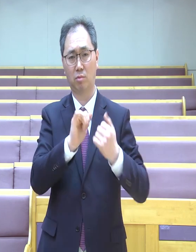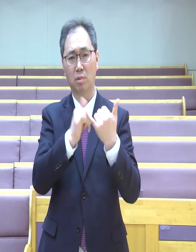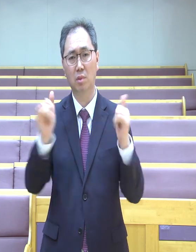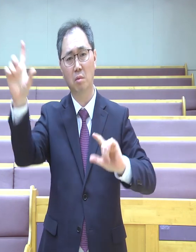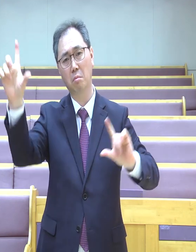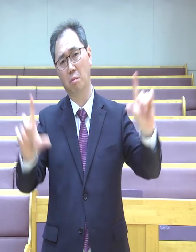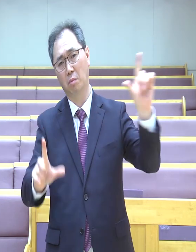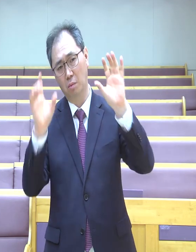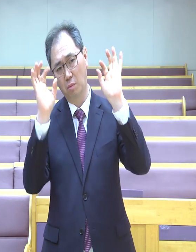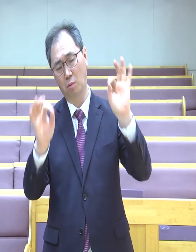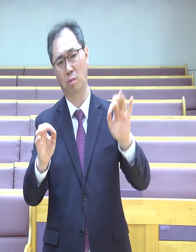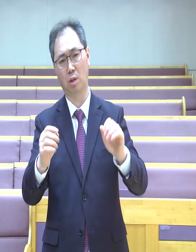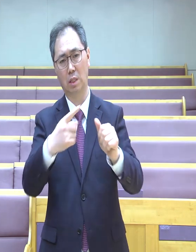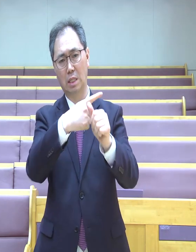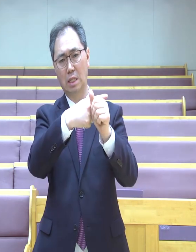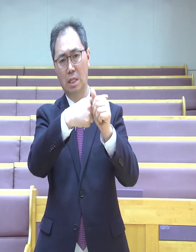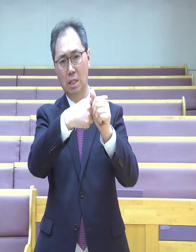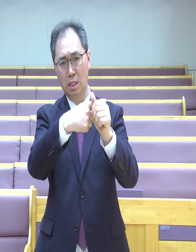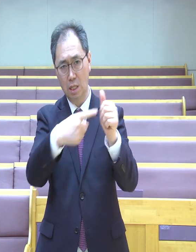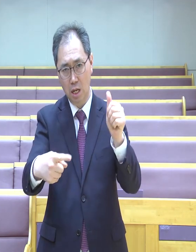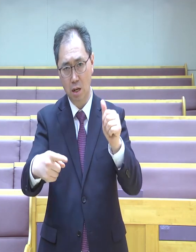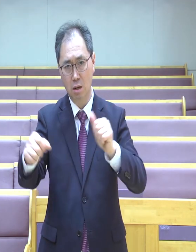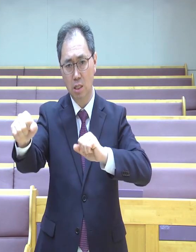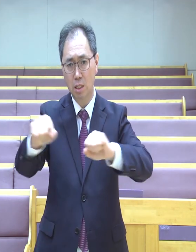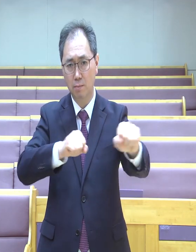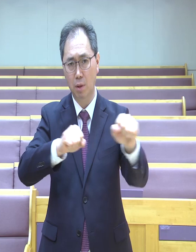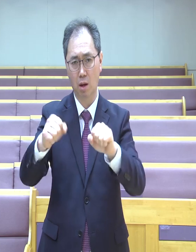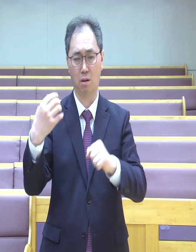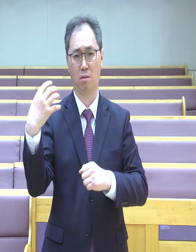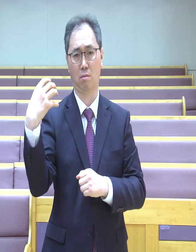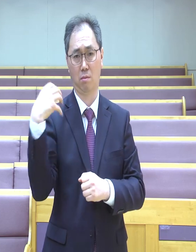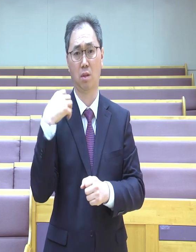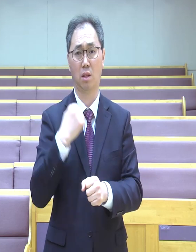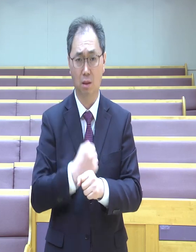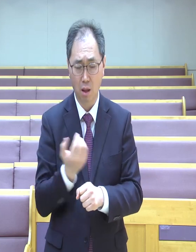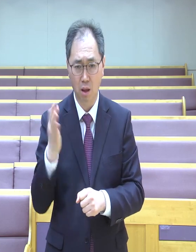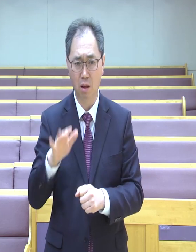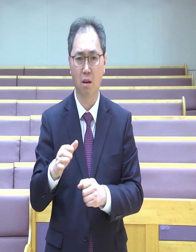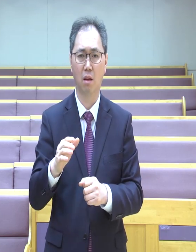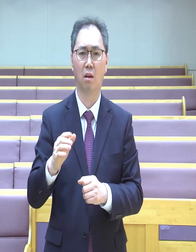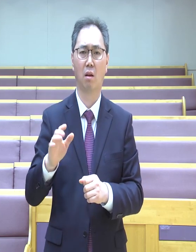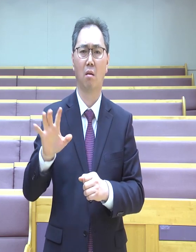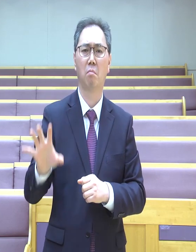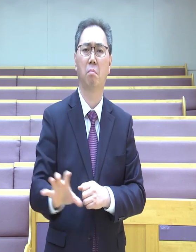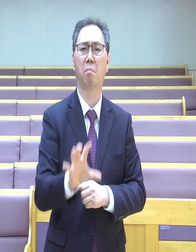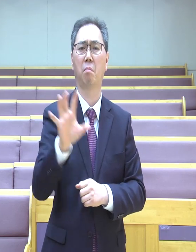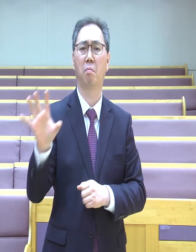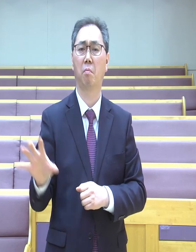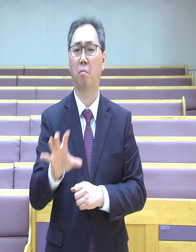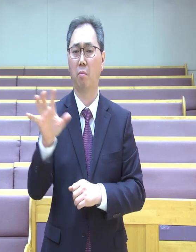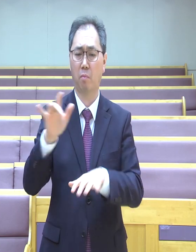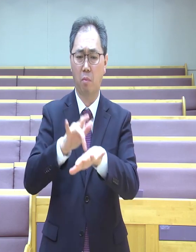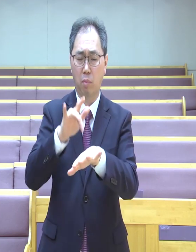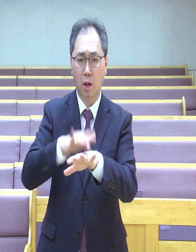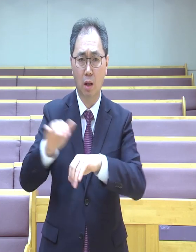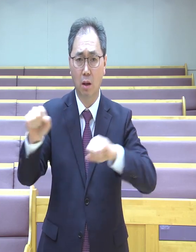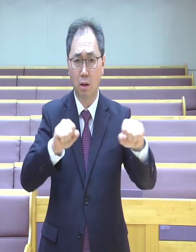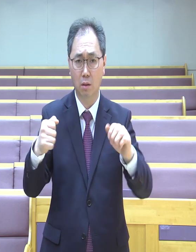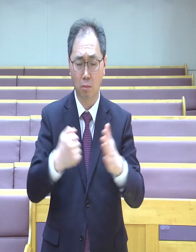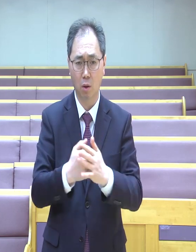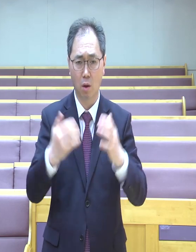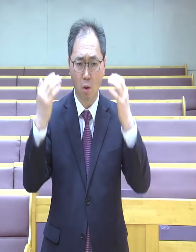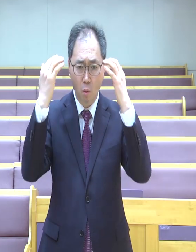하나의 업무였습니다. 일이었습니다. 습관적으로 일을 하다 보니 고통 속에 죽어가는 자들에